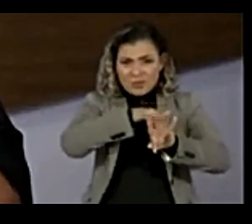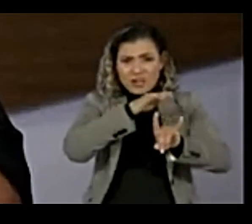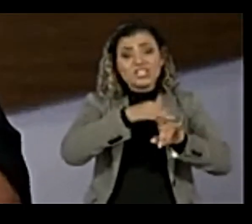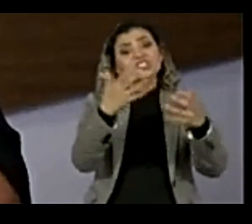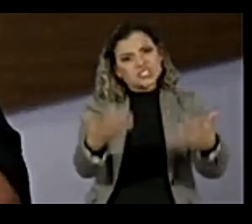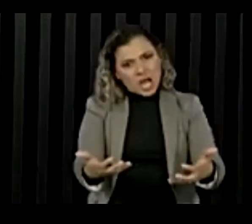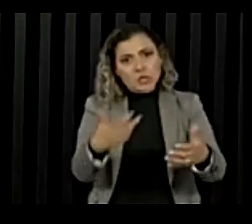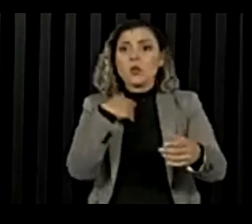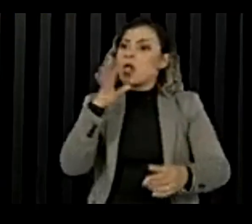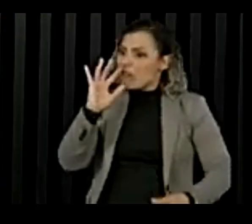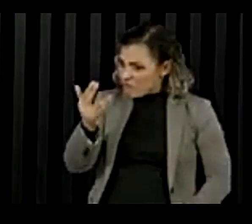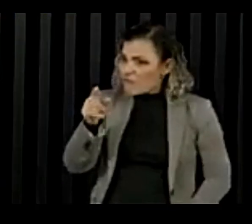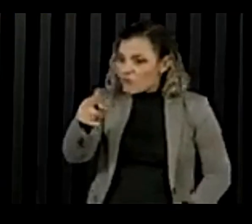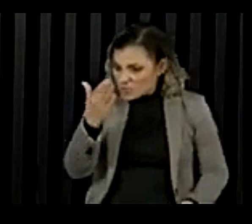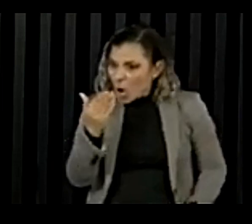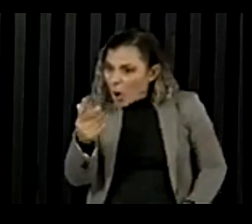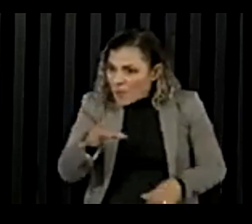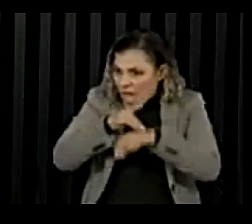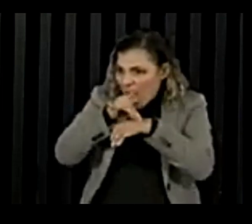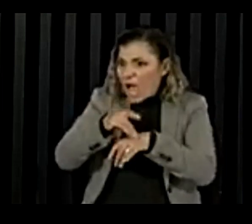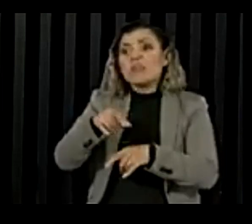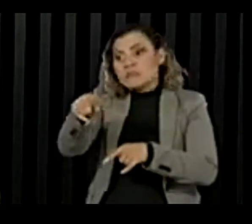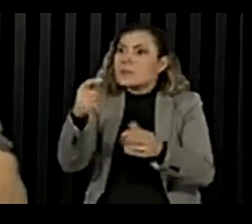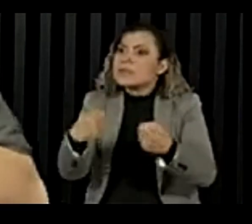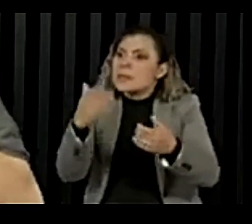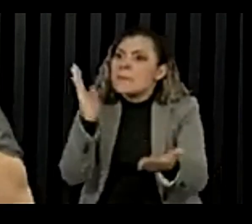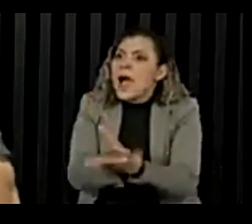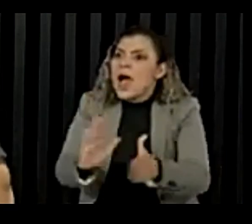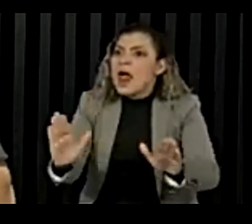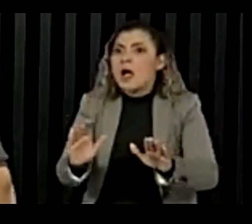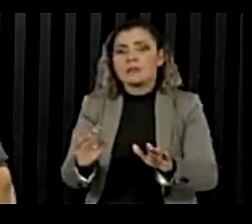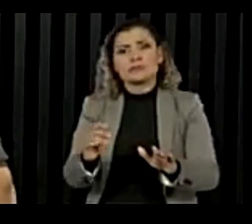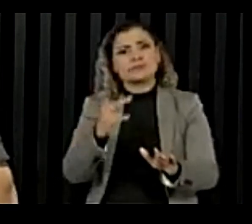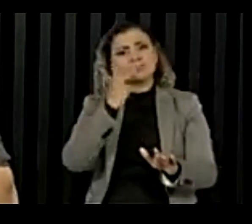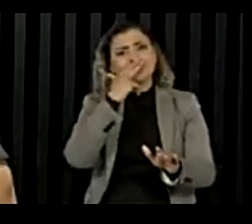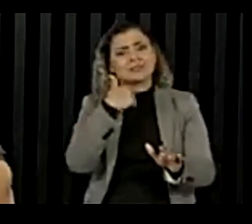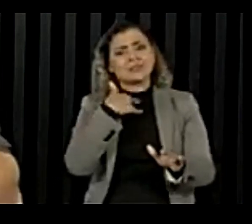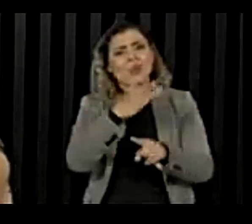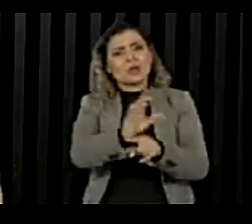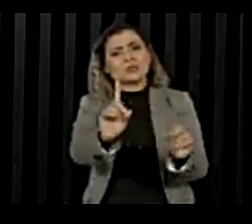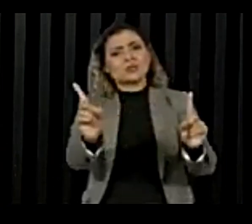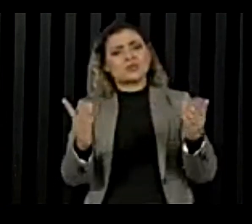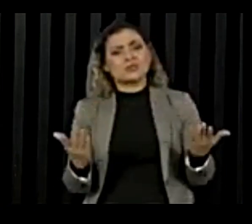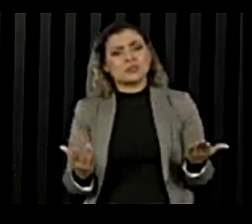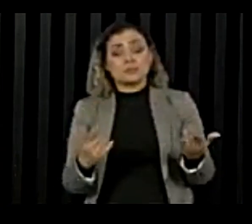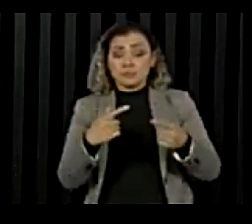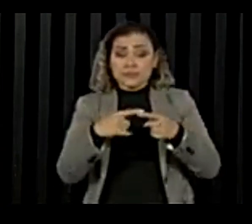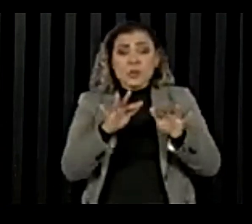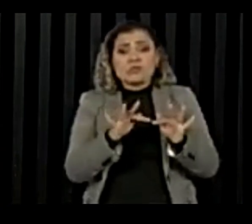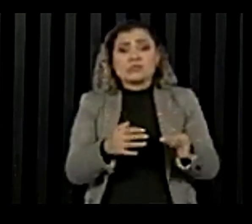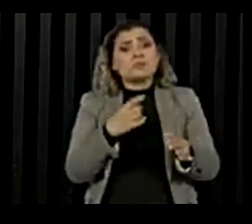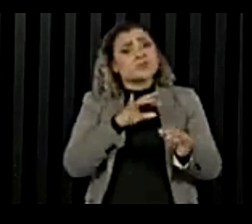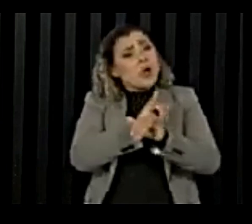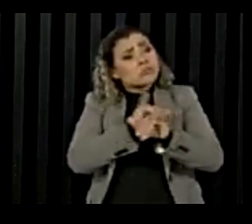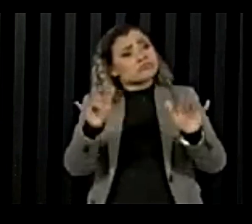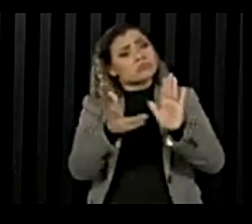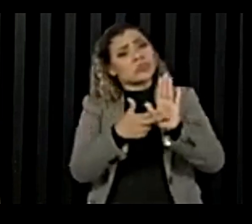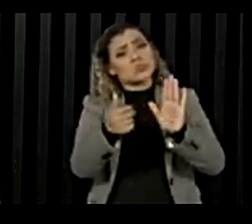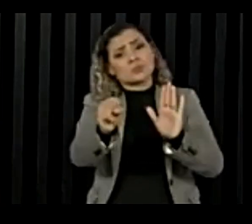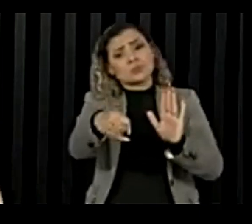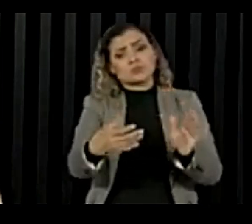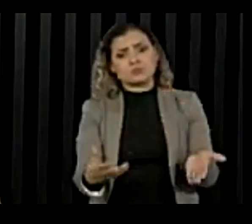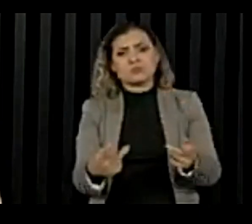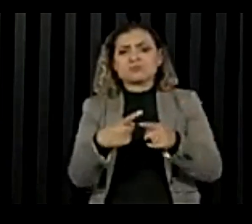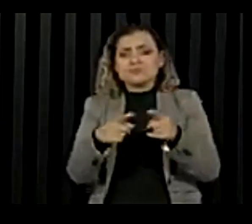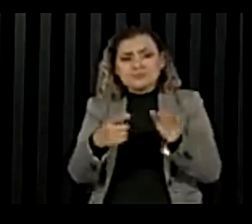fica apontando o dedo pro cara que come carne, falando você tem que parar de comer carne, porque eu acho que isso não ajuda no debate, mas servindo como, de alguma forma, um